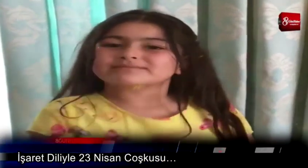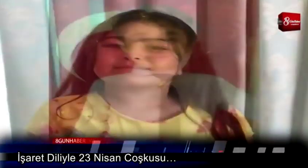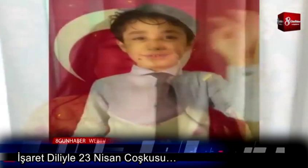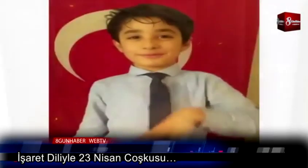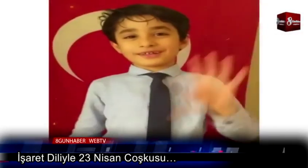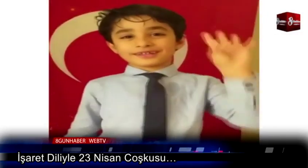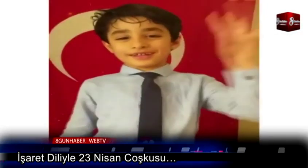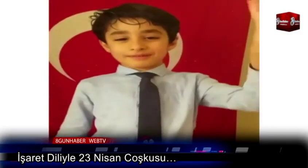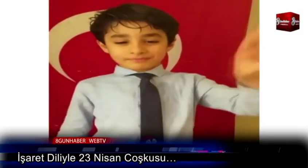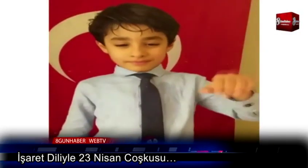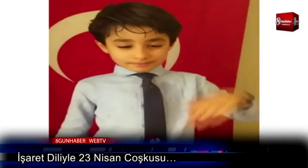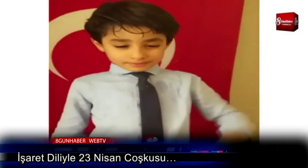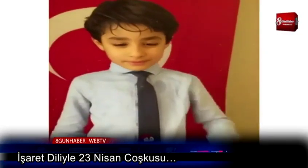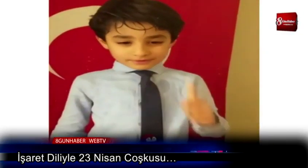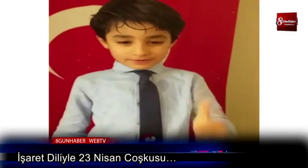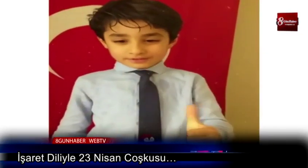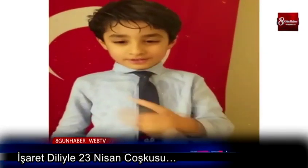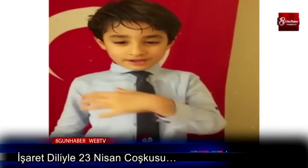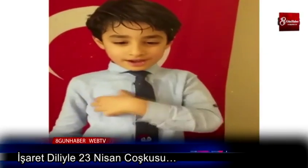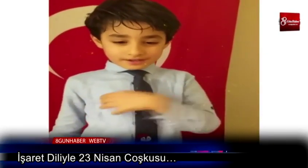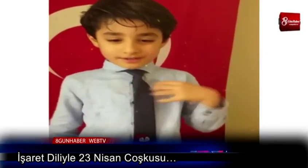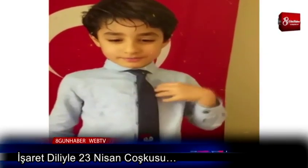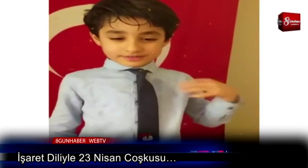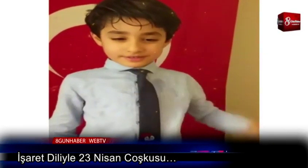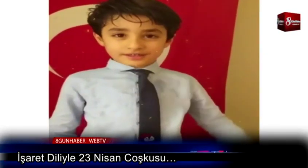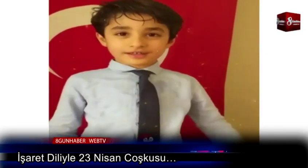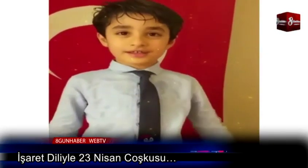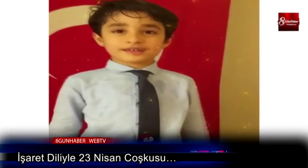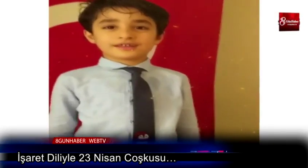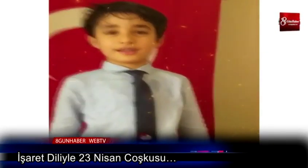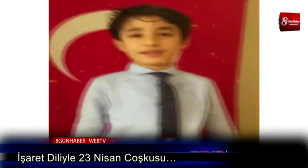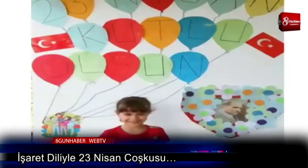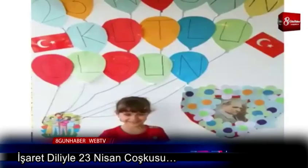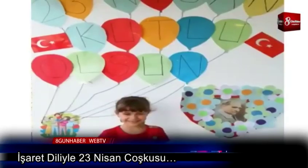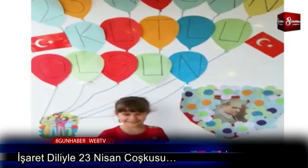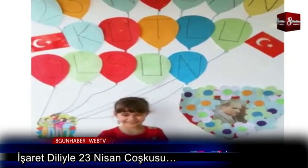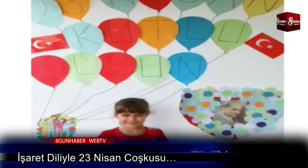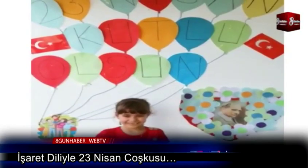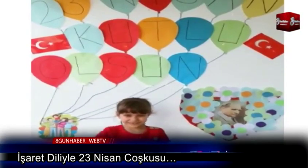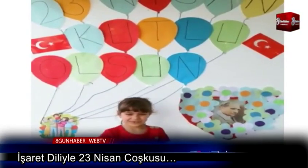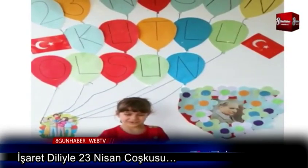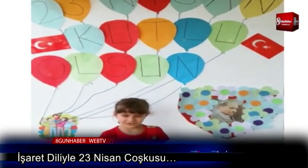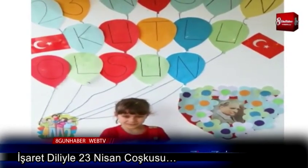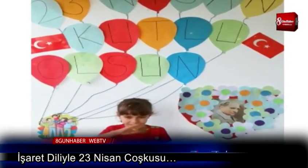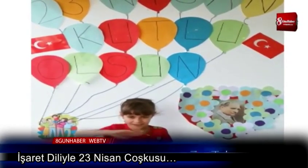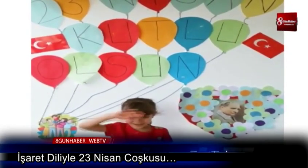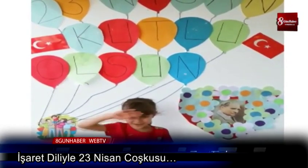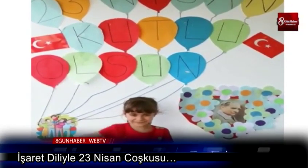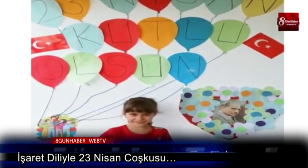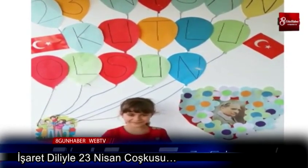Barış Manço'nun efsane klasiklerinden bugün bayram şarkısının sözlerini işaret diliyle ifade eden çocukların coşkusu ise